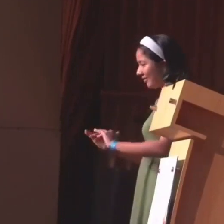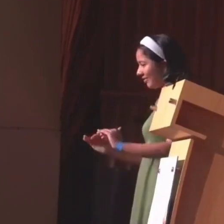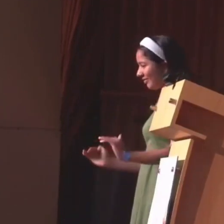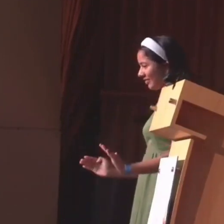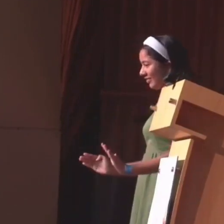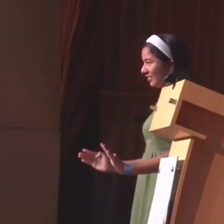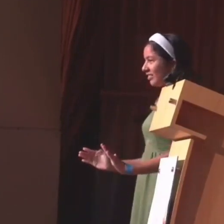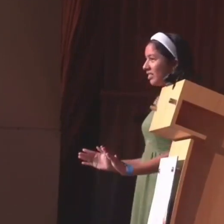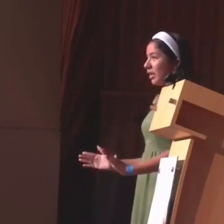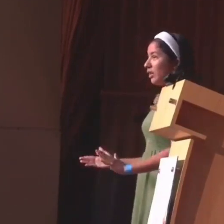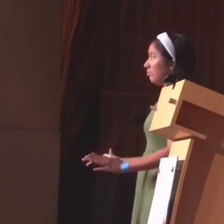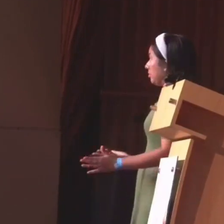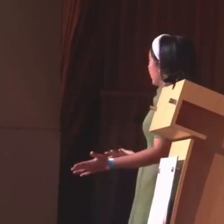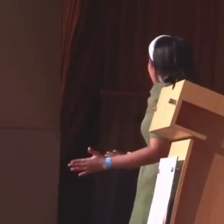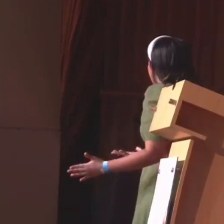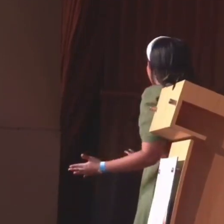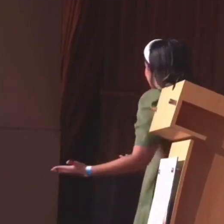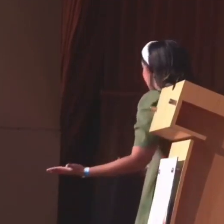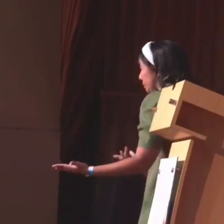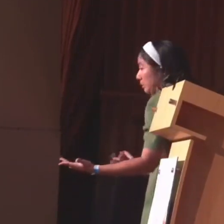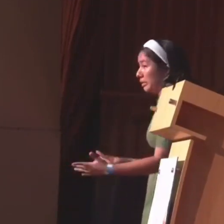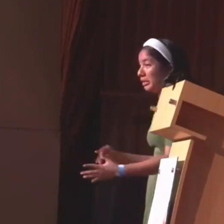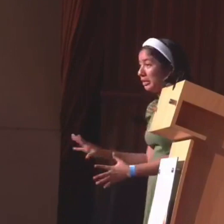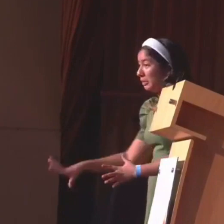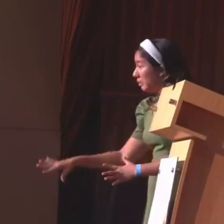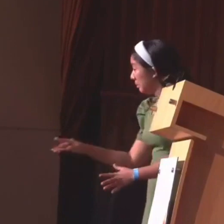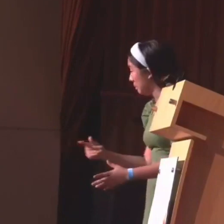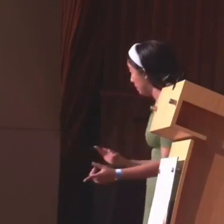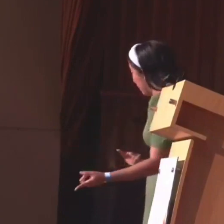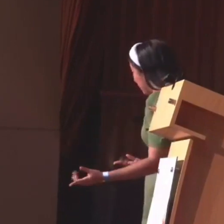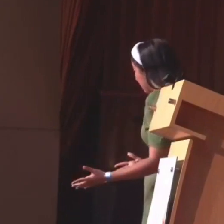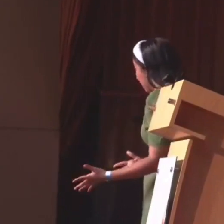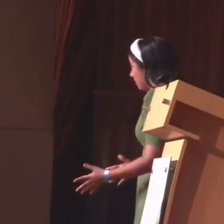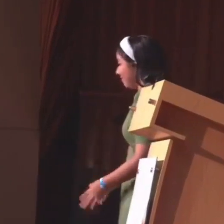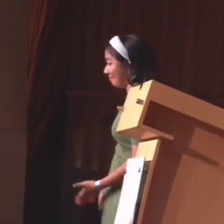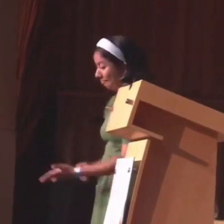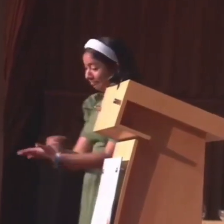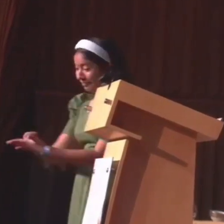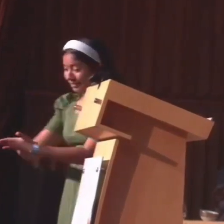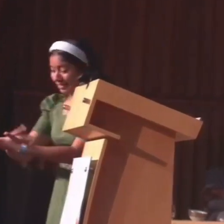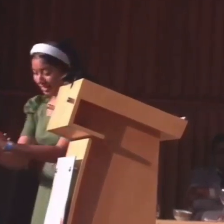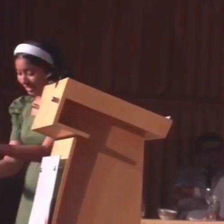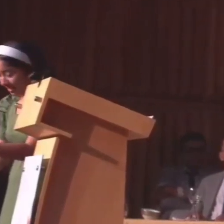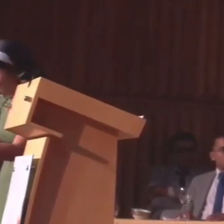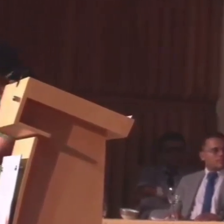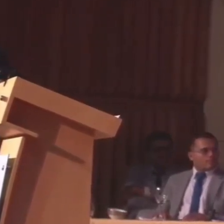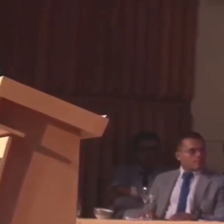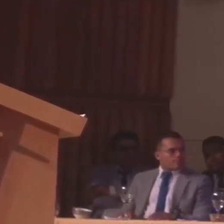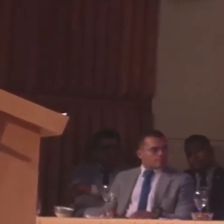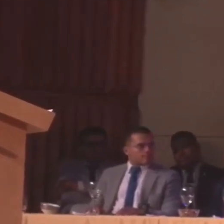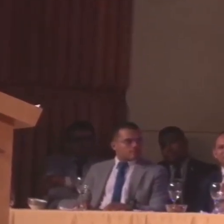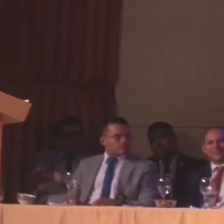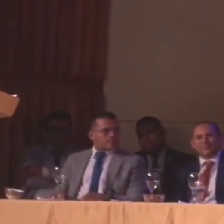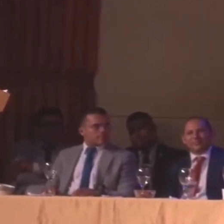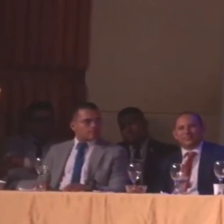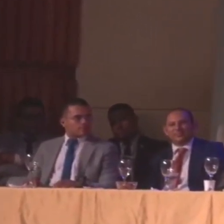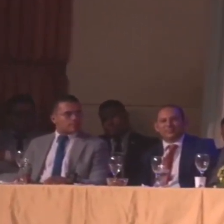yo no encontré el chaleco. Hermano Nayí, póngalo en la lista, y perdí un chaleco de finanzas. Yo no vi más